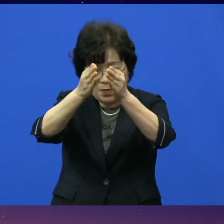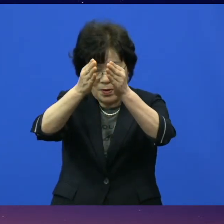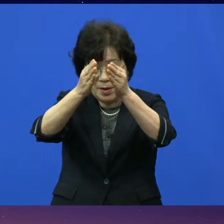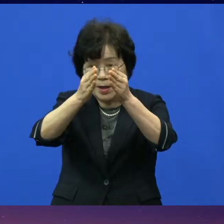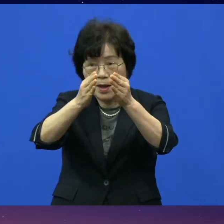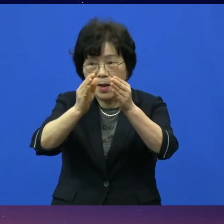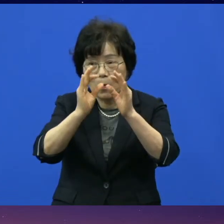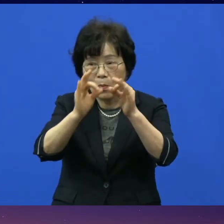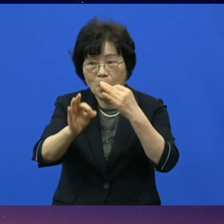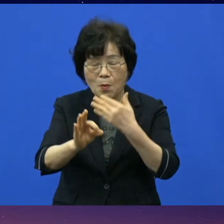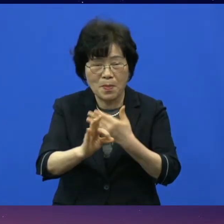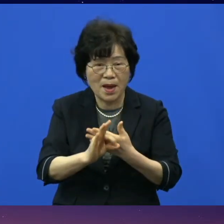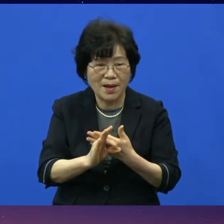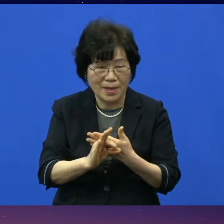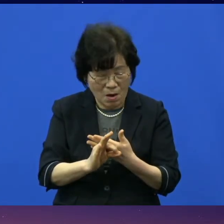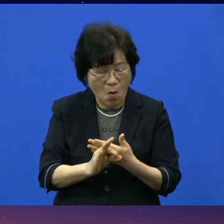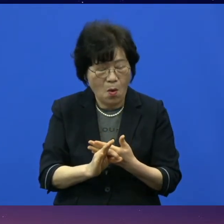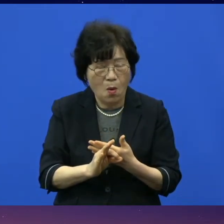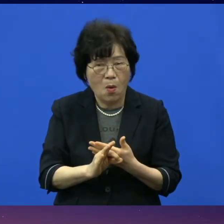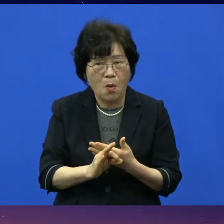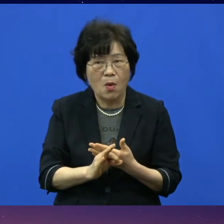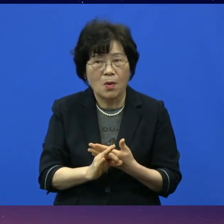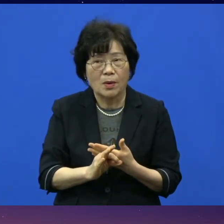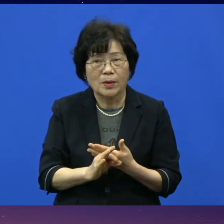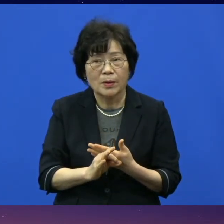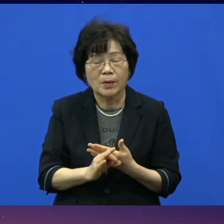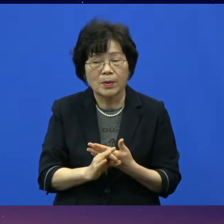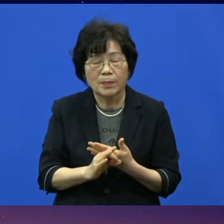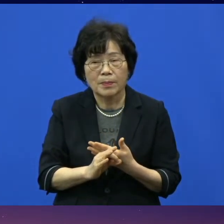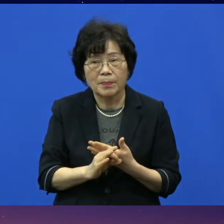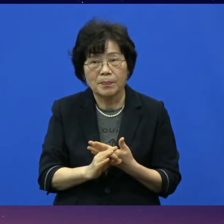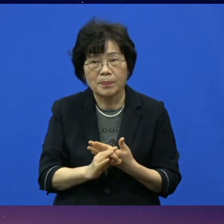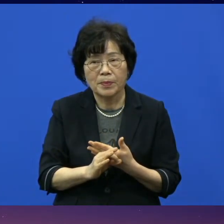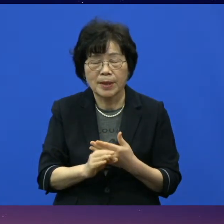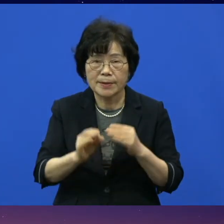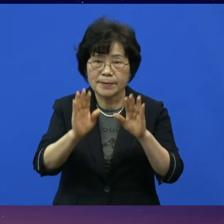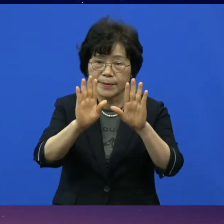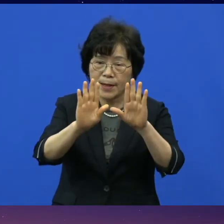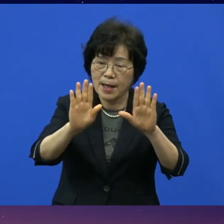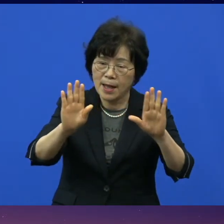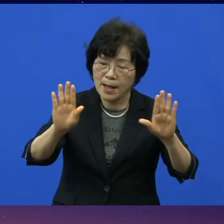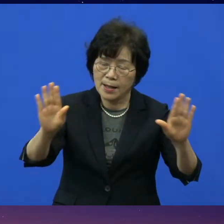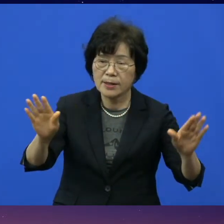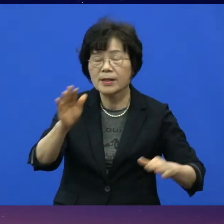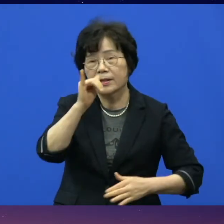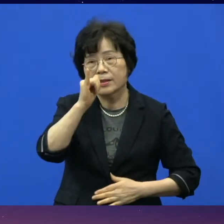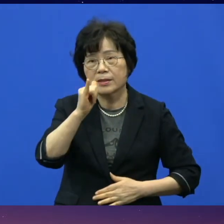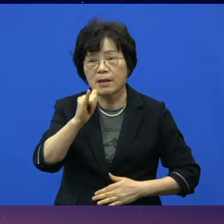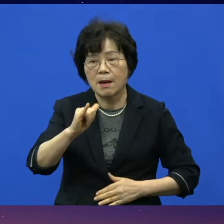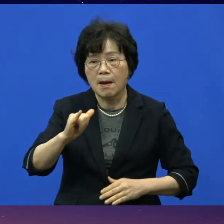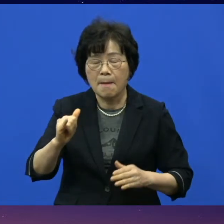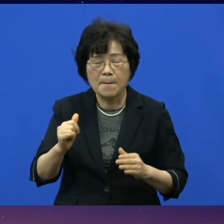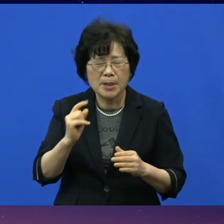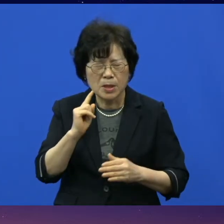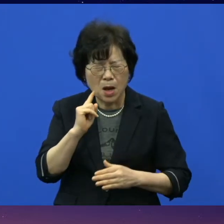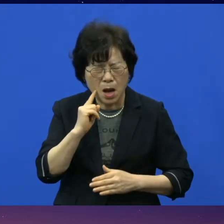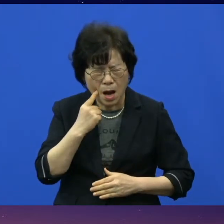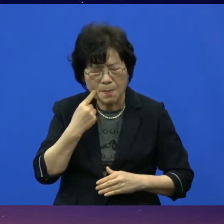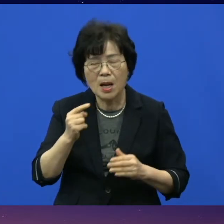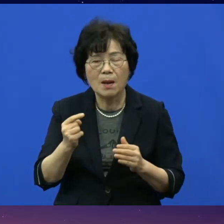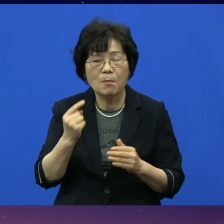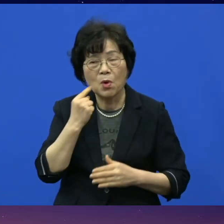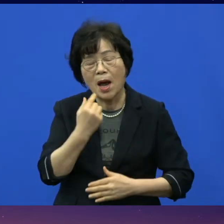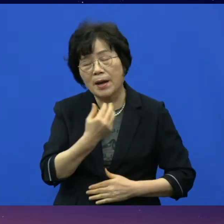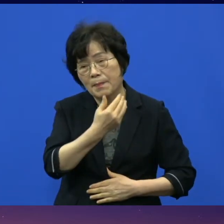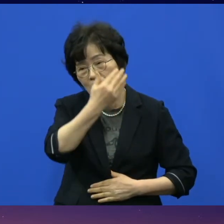루블 박물관 안에서도 뭐 인정을 해주는 그런 전시를 하죠. 얼마나 곱고 아름다웁니까?